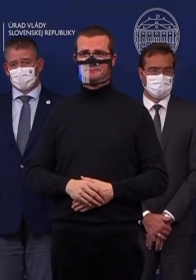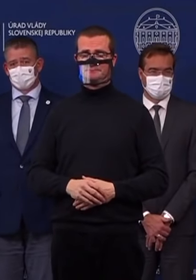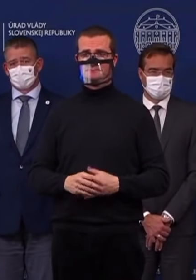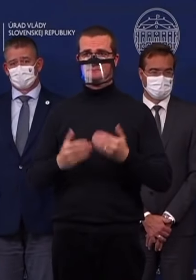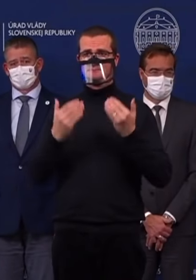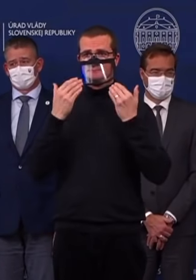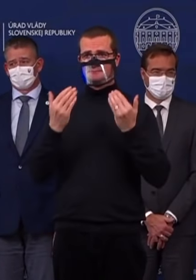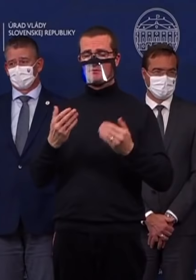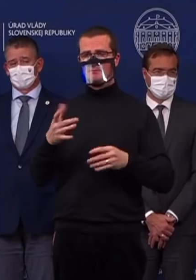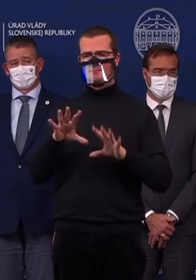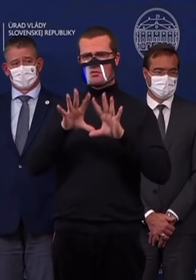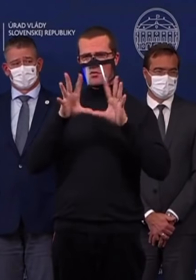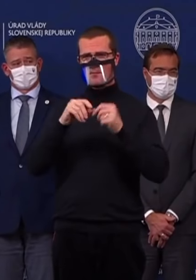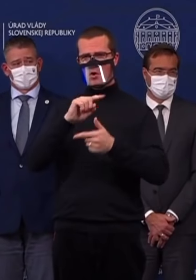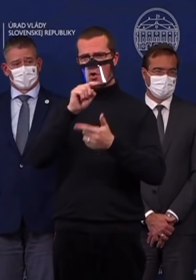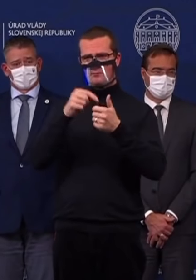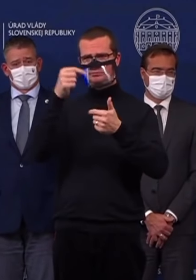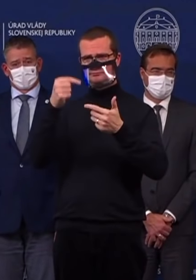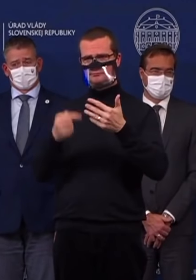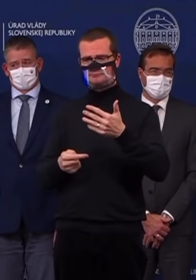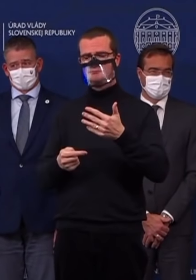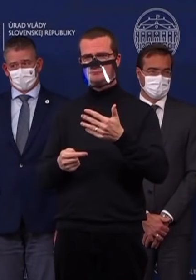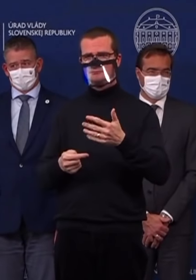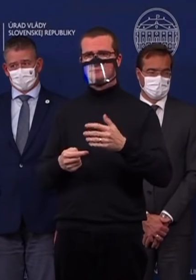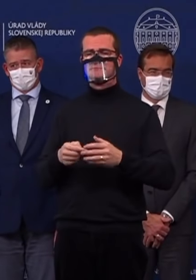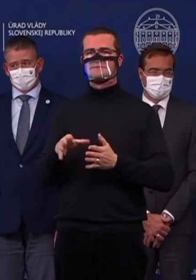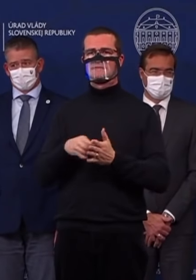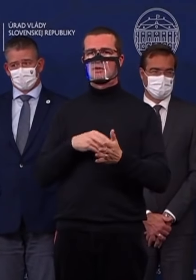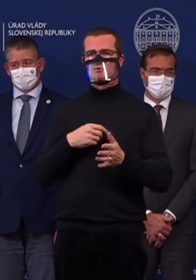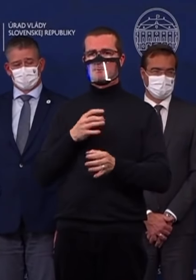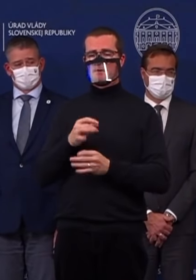Ďakujem pekne. Komplex otázok nie jedna. Začnem veľmi